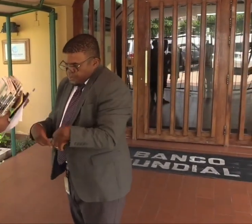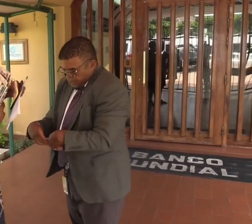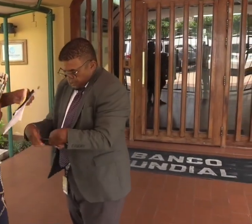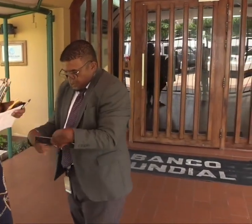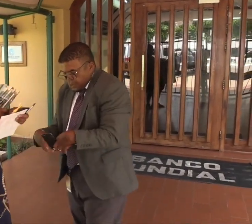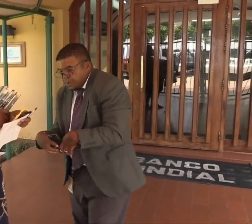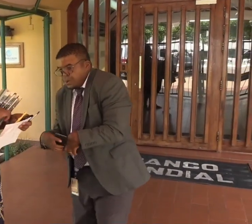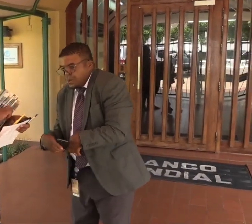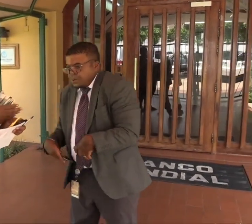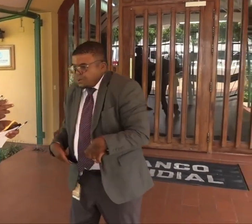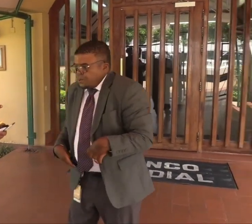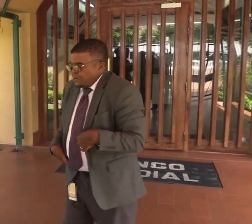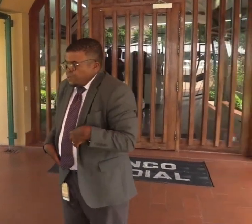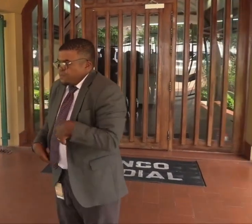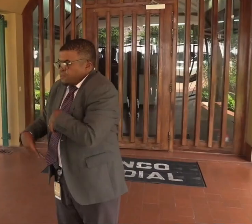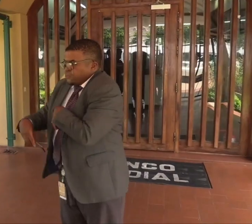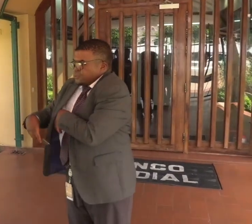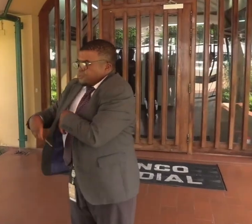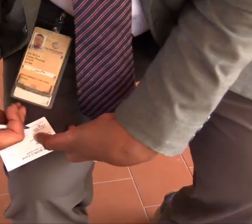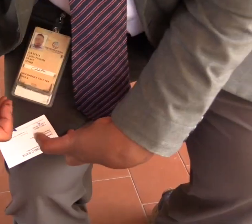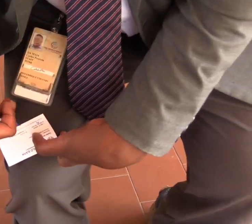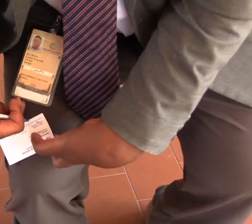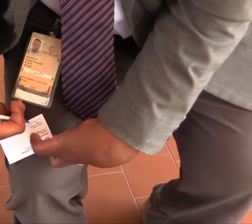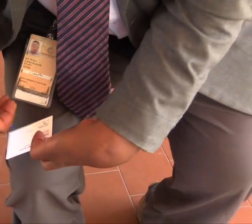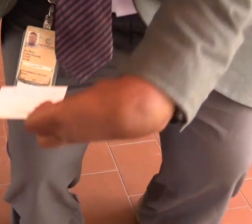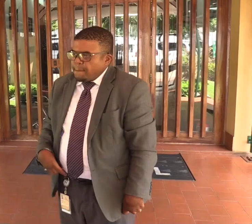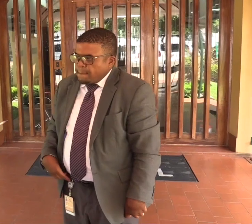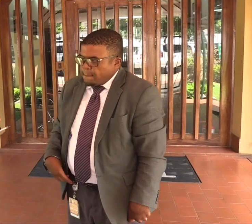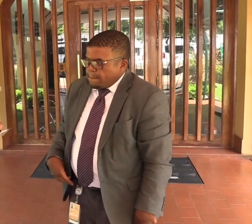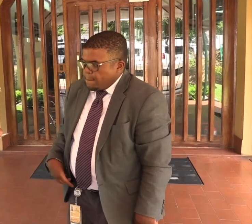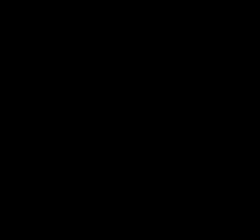Não estudem para estudem Ou Não